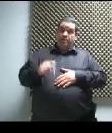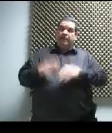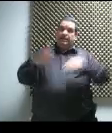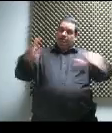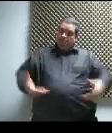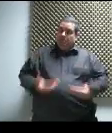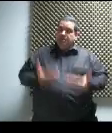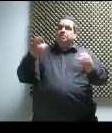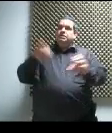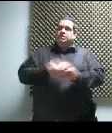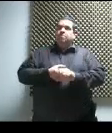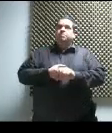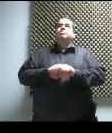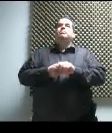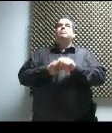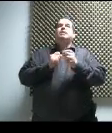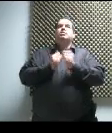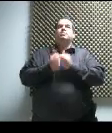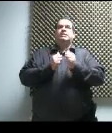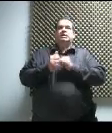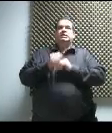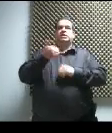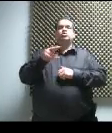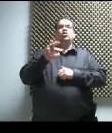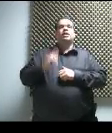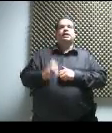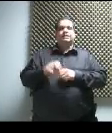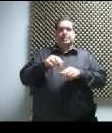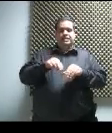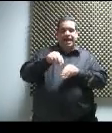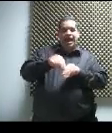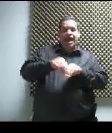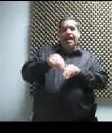participar del torneo John Cage de ajedrez. Relámpago.